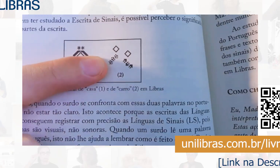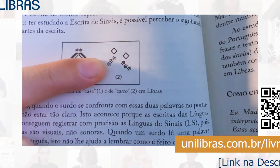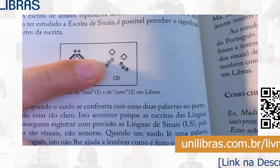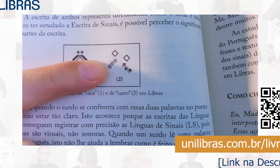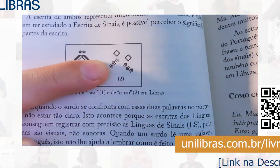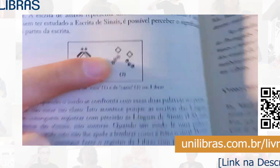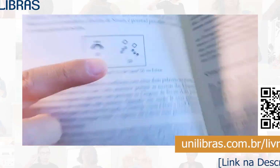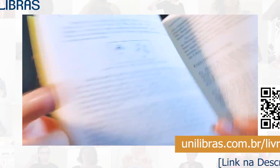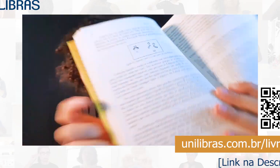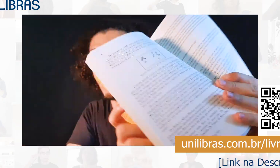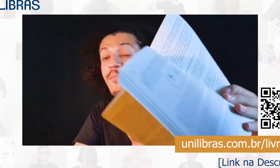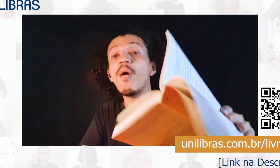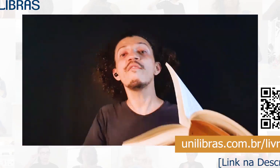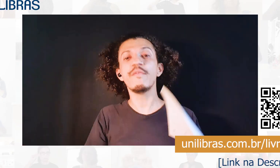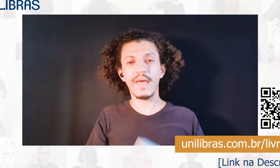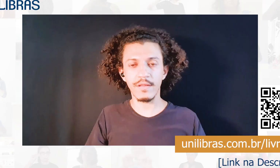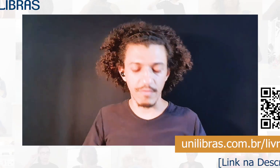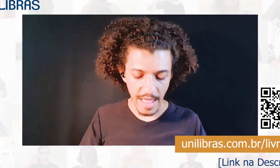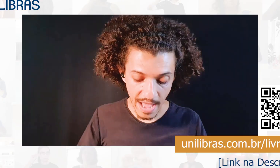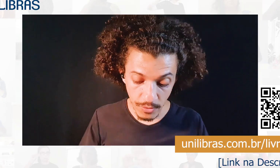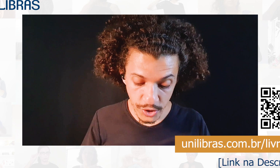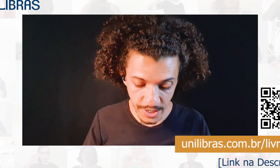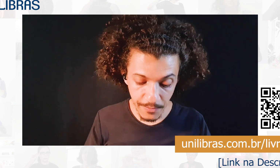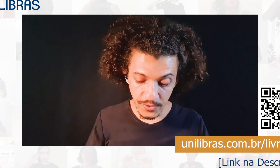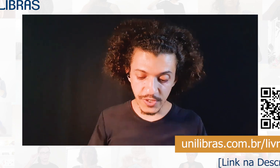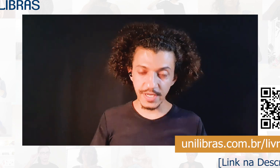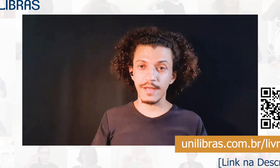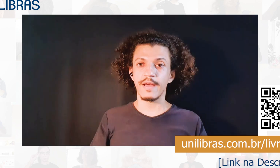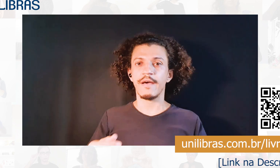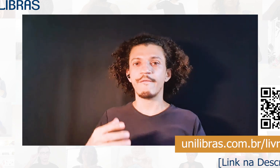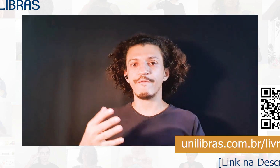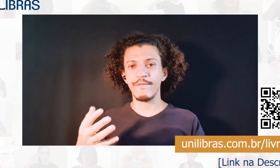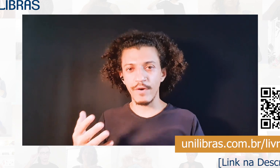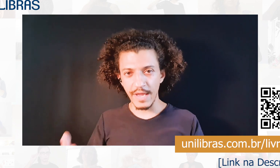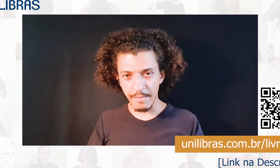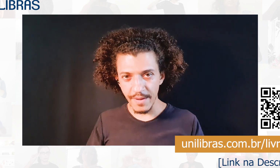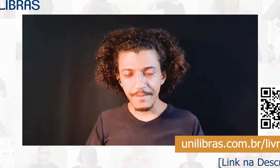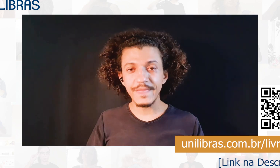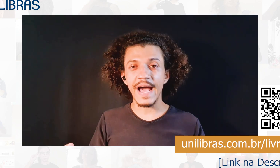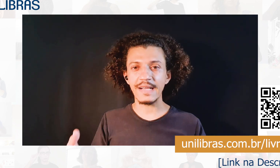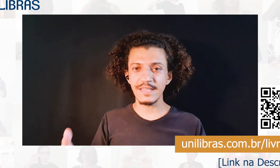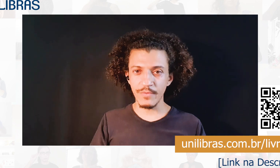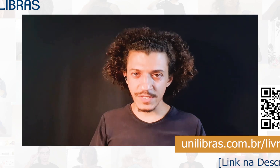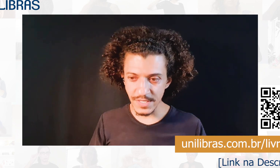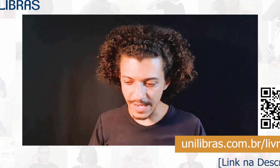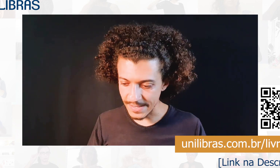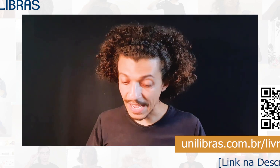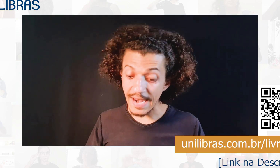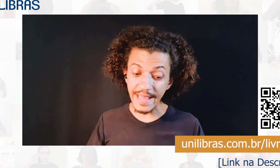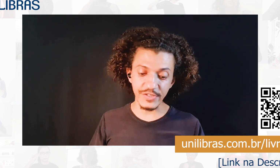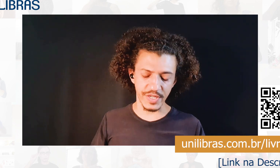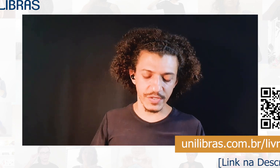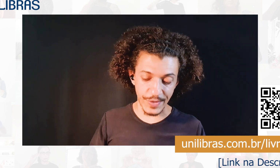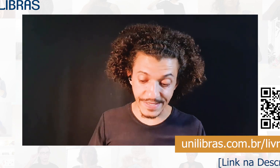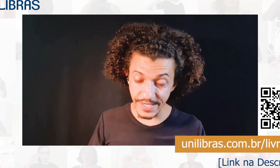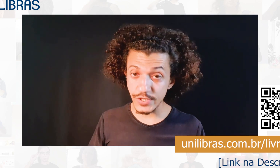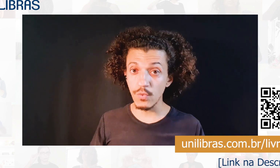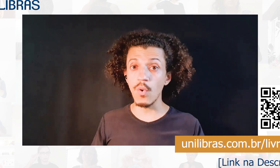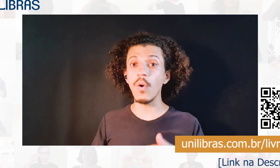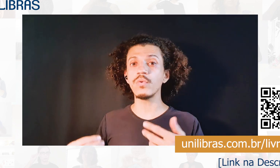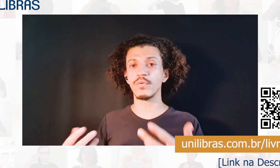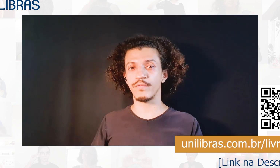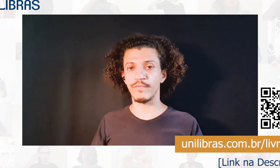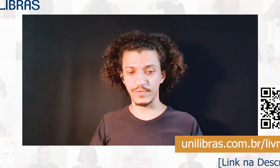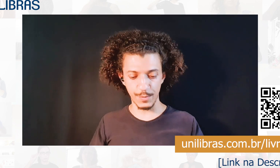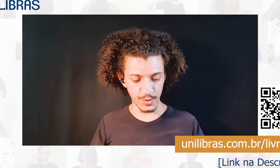movimento. Então, movimento é um tipo de fonema das línguas de sinais. Além disso, existe